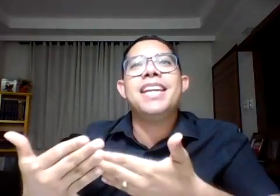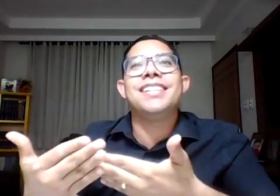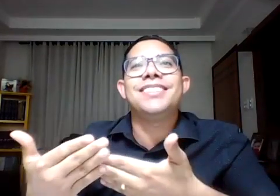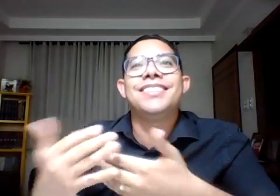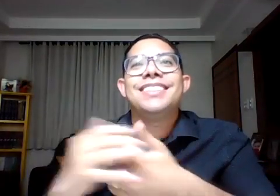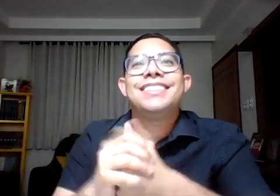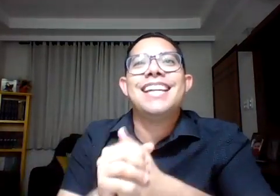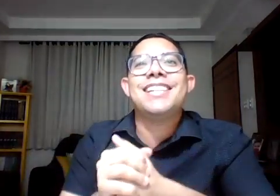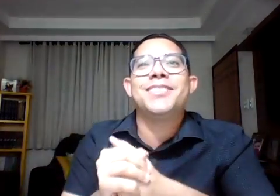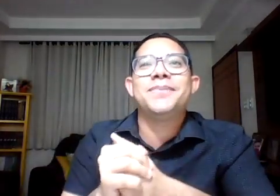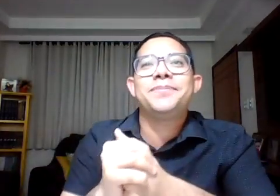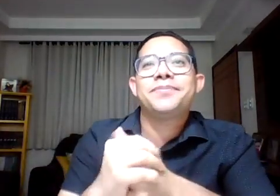isso, certo?